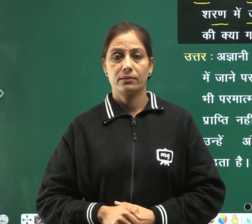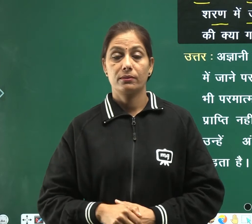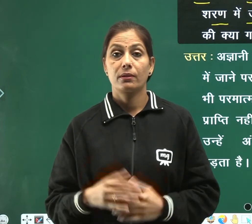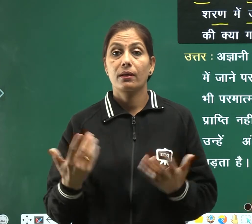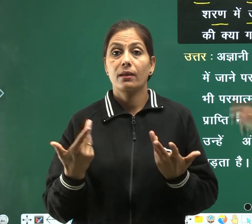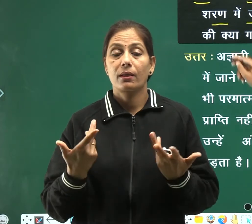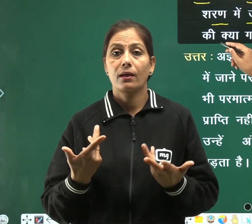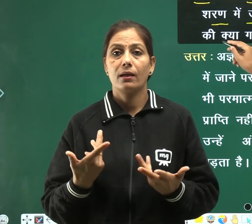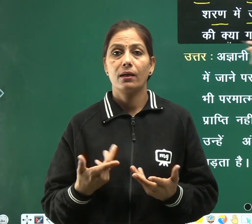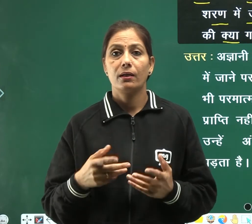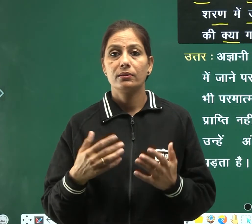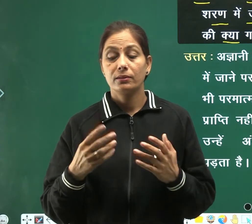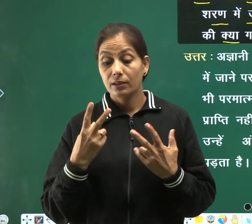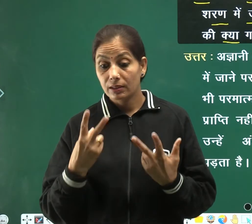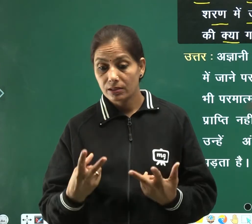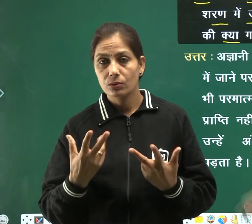क्या गति होती है?